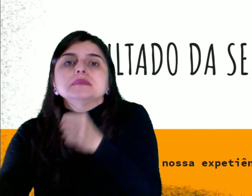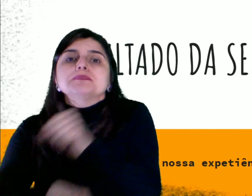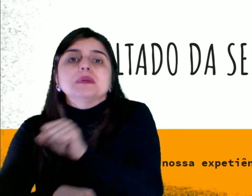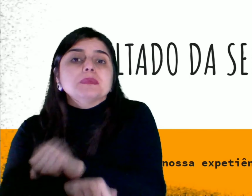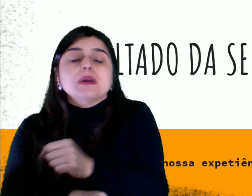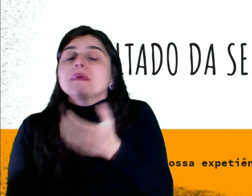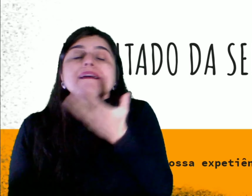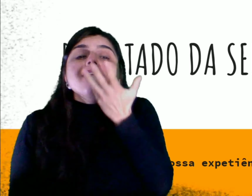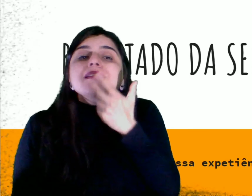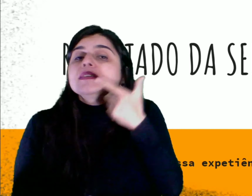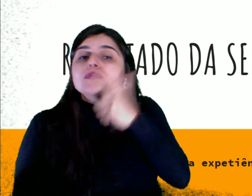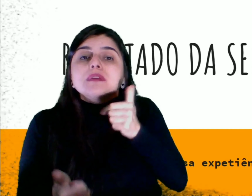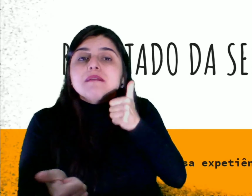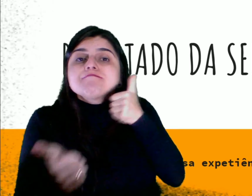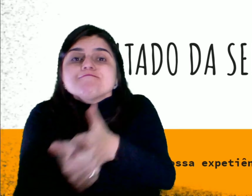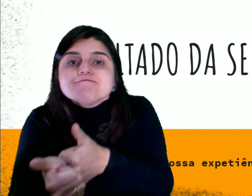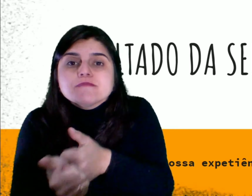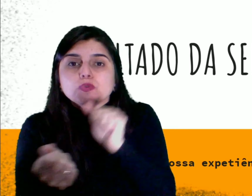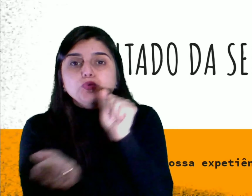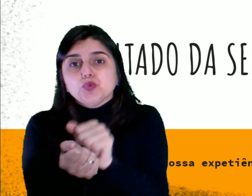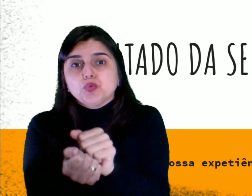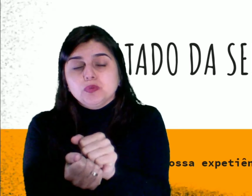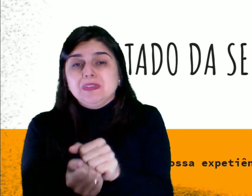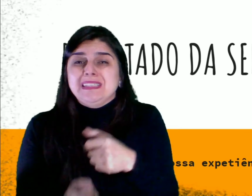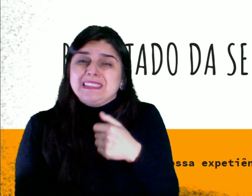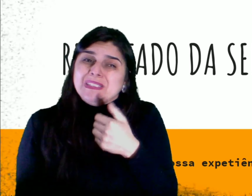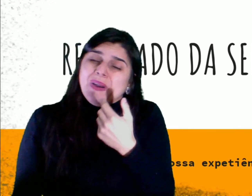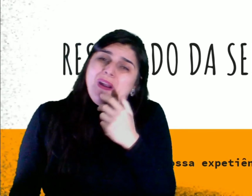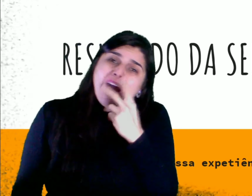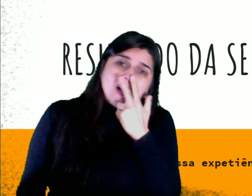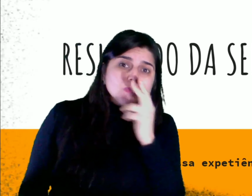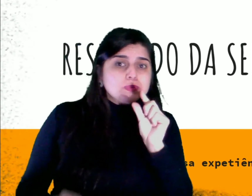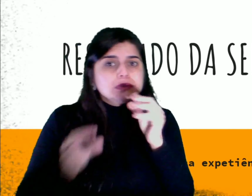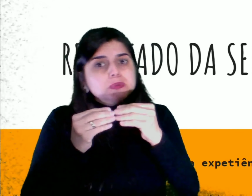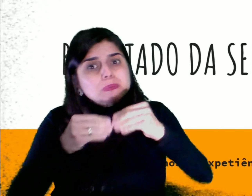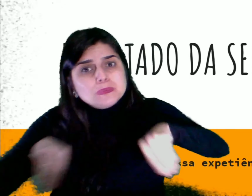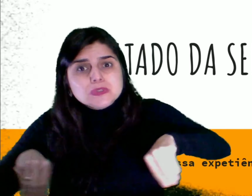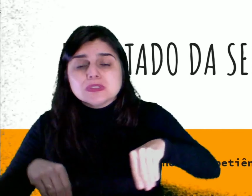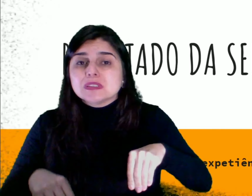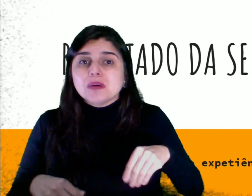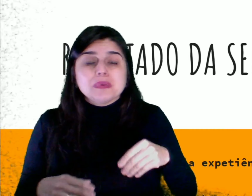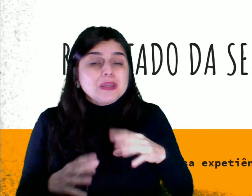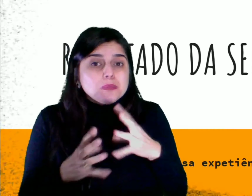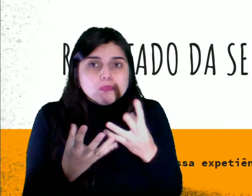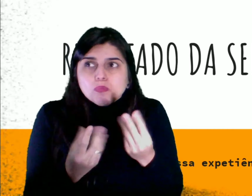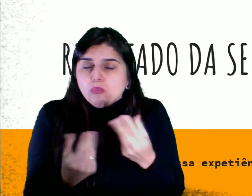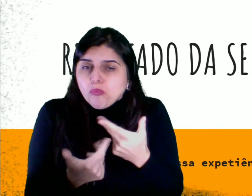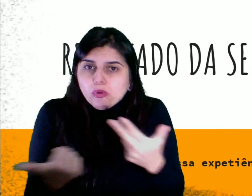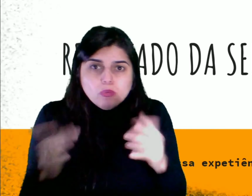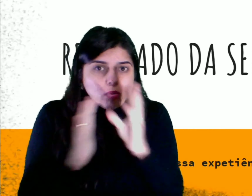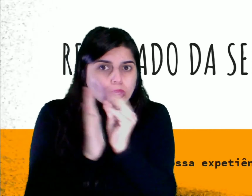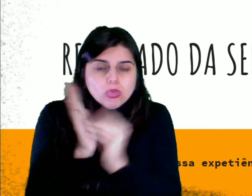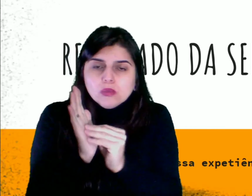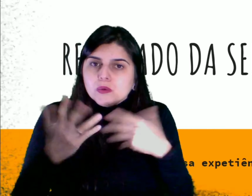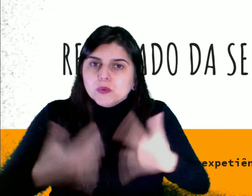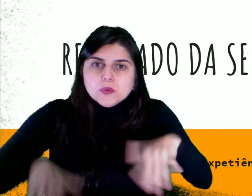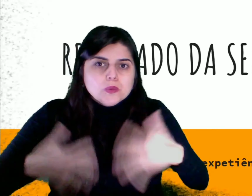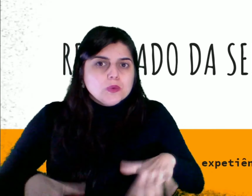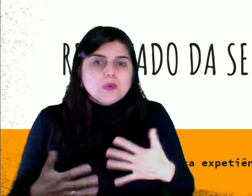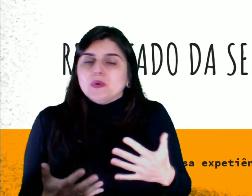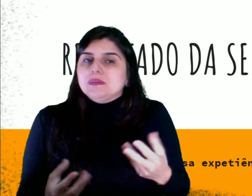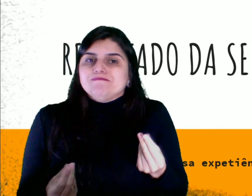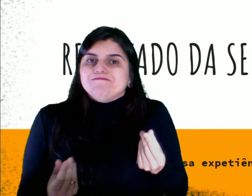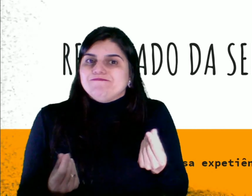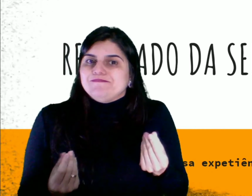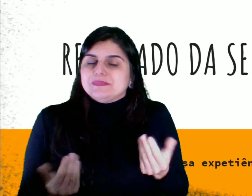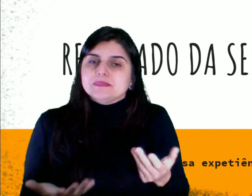fazer direto. Então nós que fazíamos as pausas na televisão porque ele não conseguia fazer. Eu acho